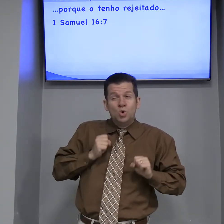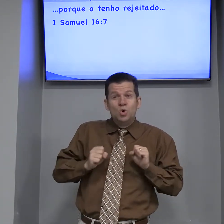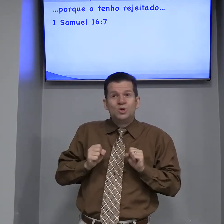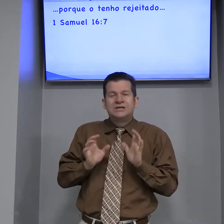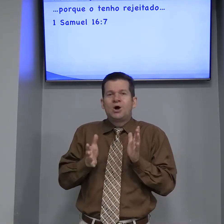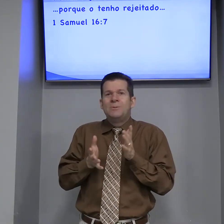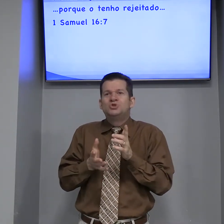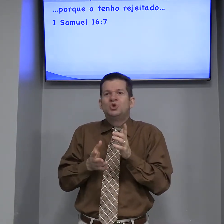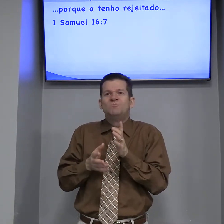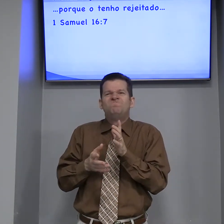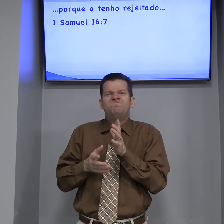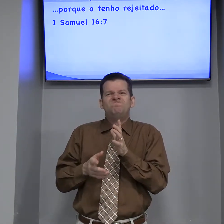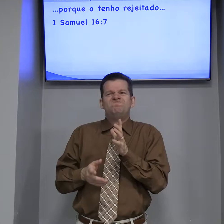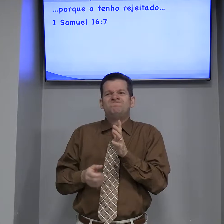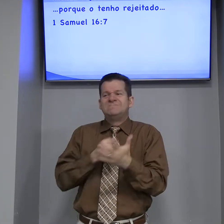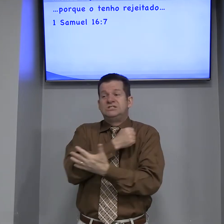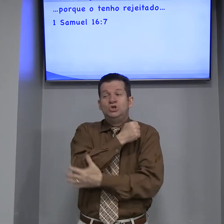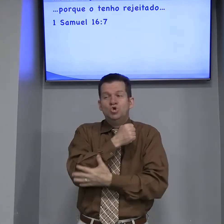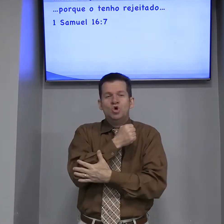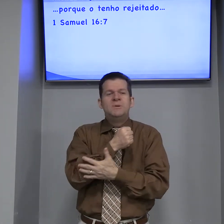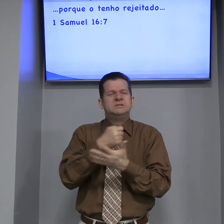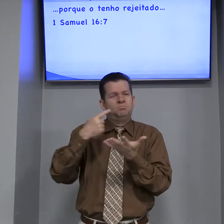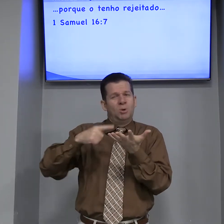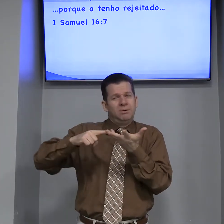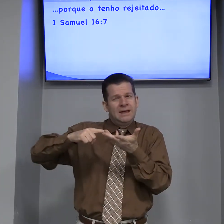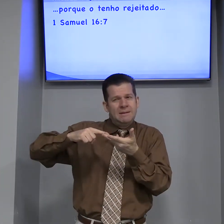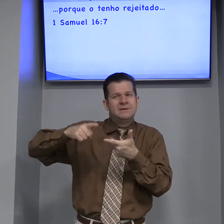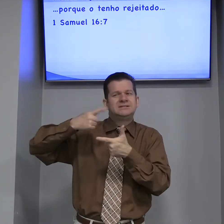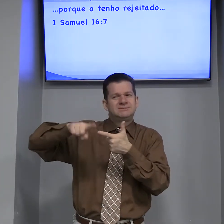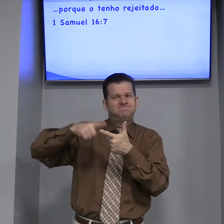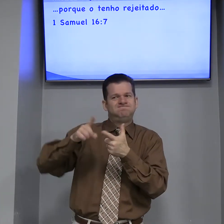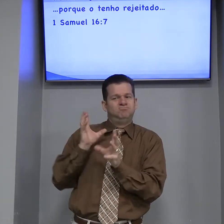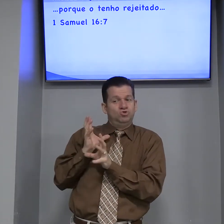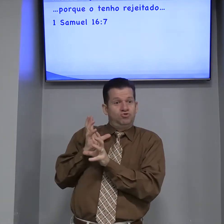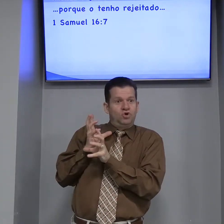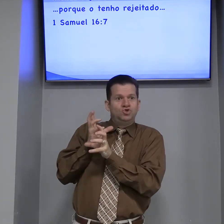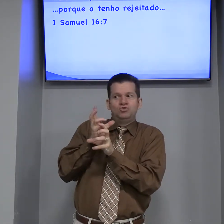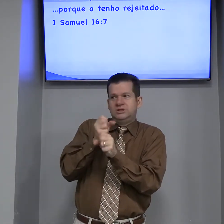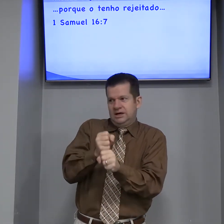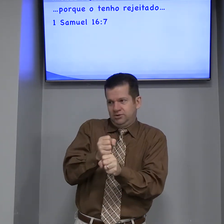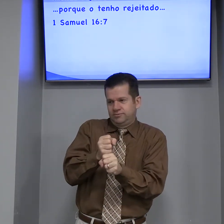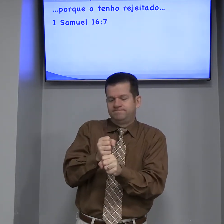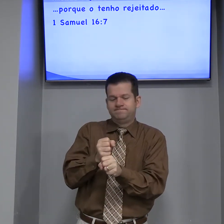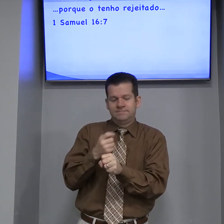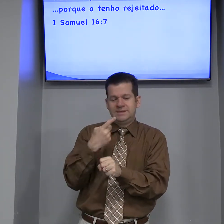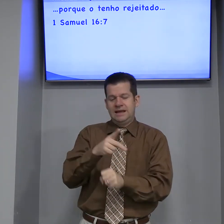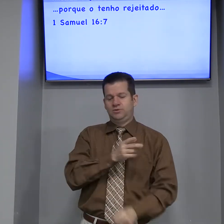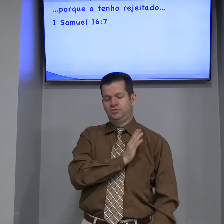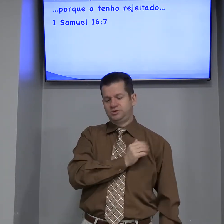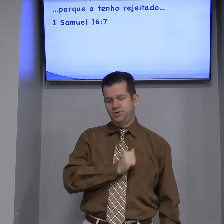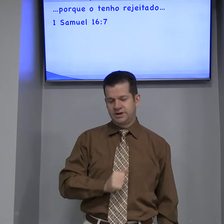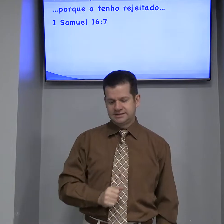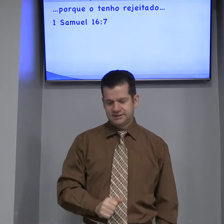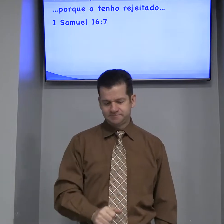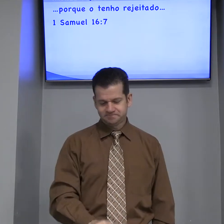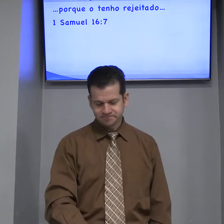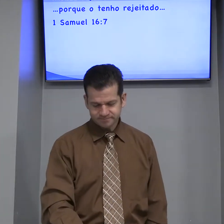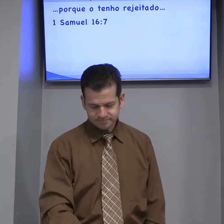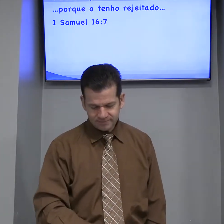amargura, já começou ciúmes, problemas, foi juntando dentro do seu coração. Eu